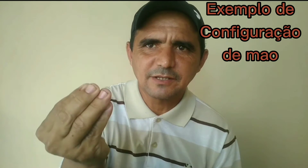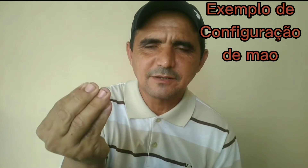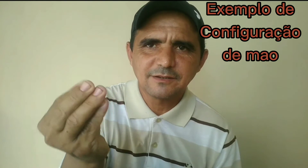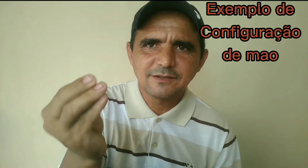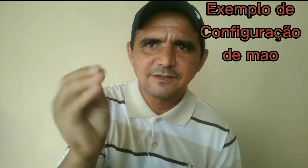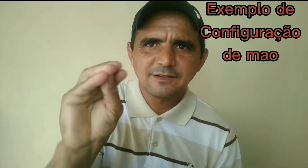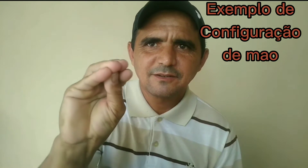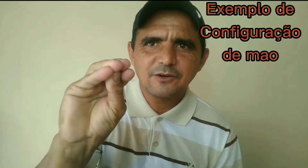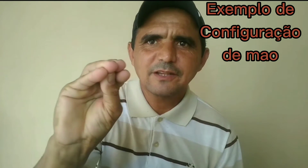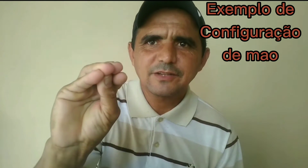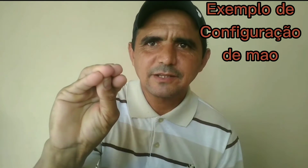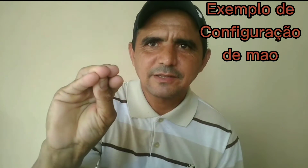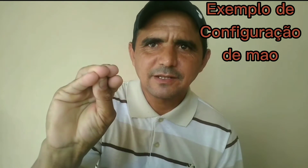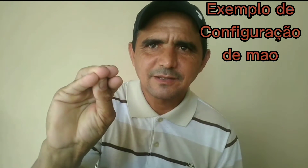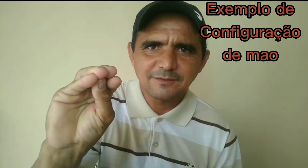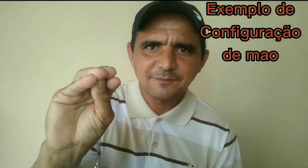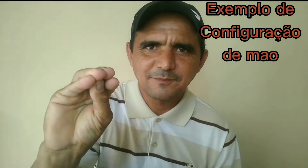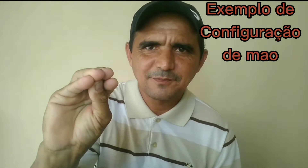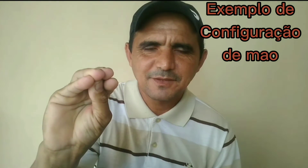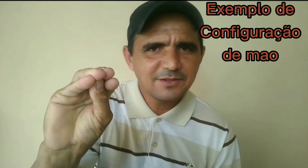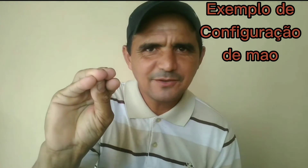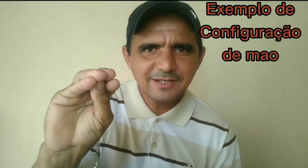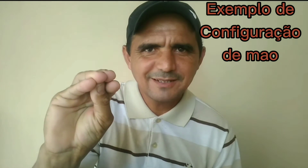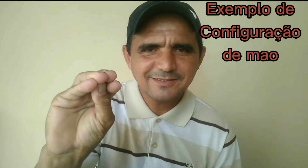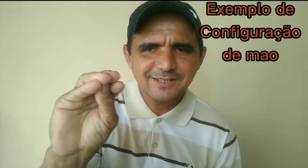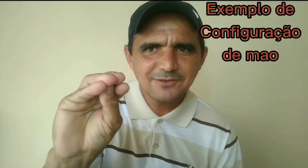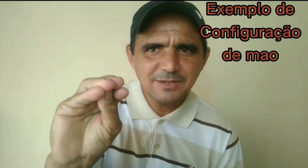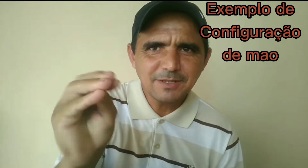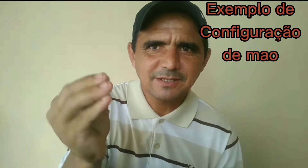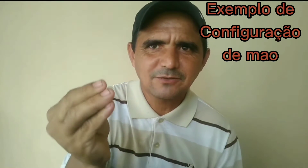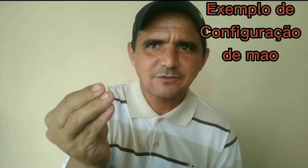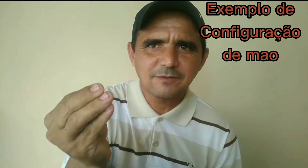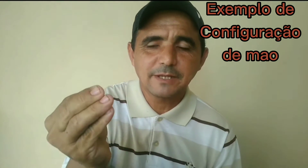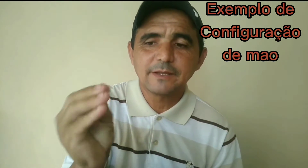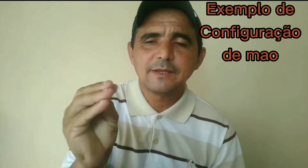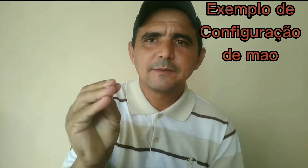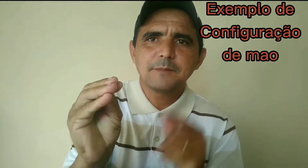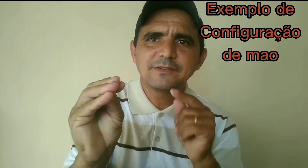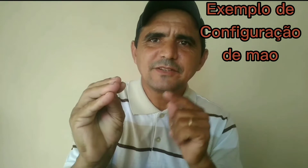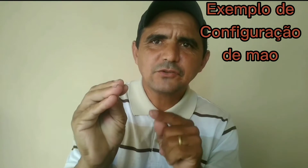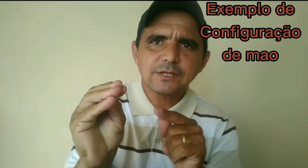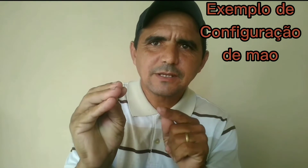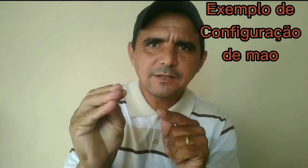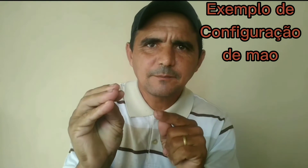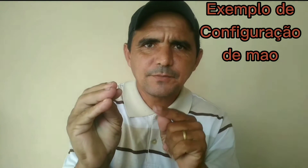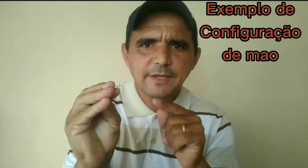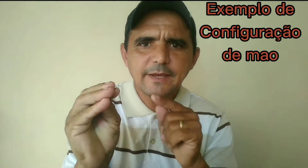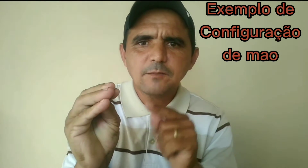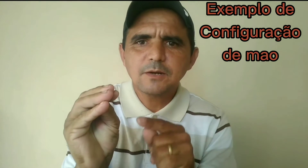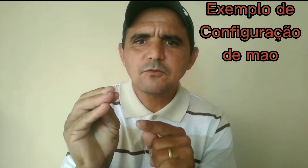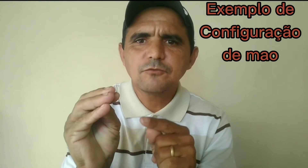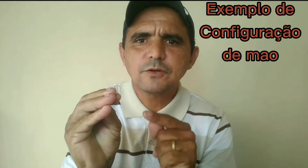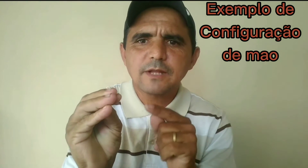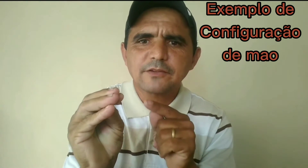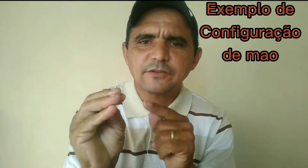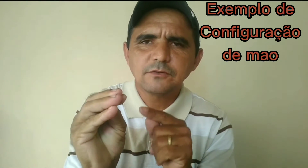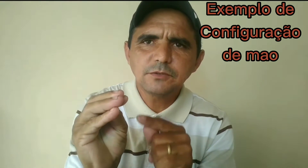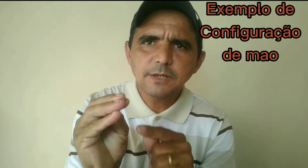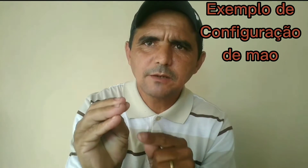aqui? Qual é essa letra aqui? Não é, né? Isso aqui não é uma letra do alfabeto. Mas isso aqui é uma configuração de